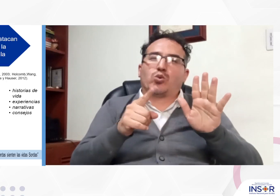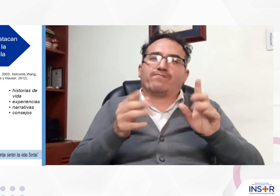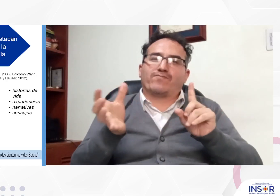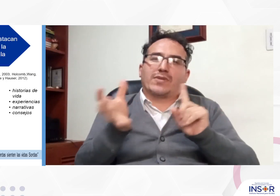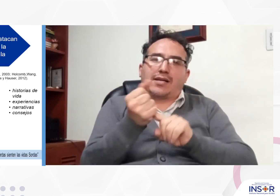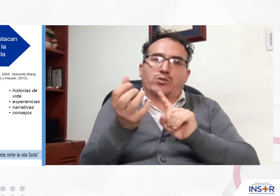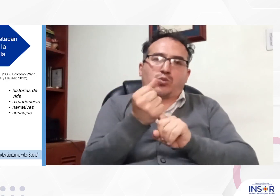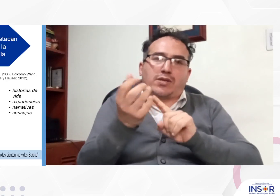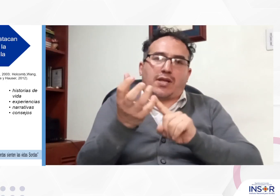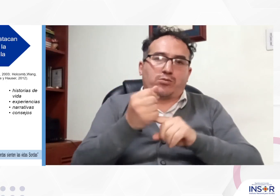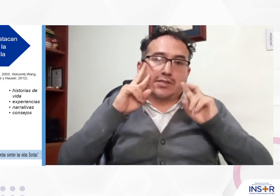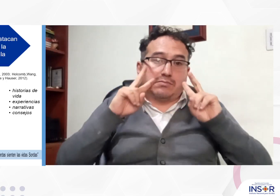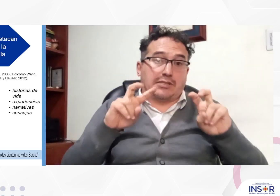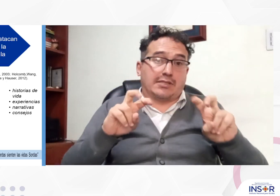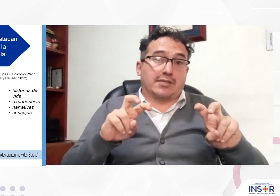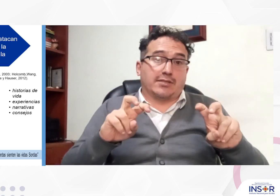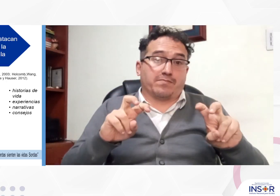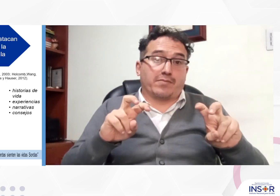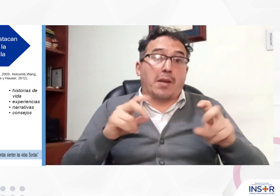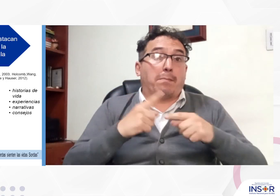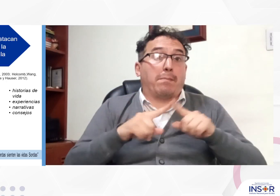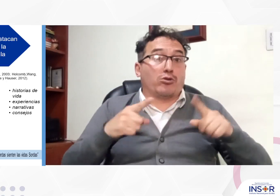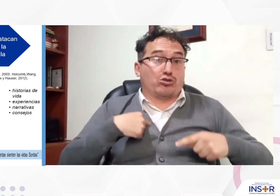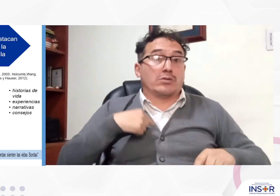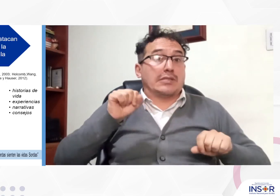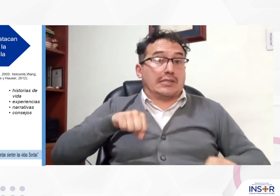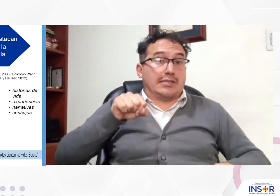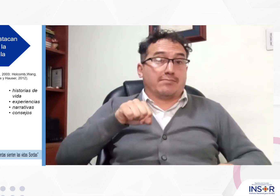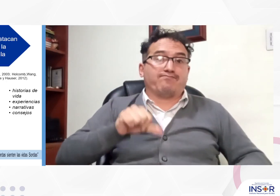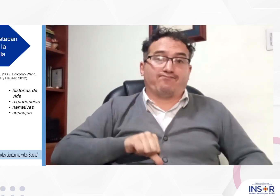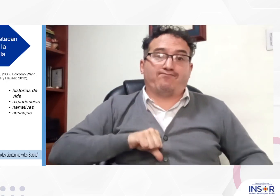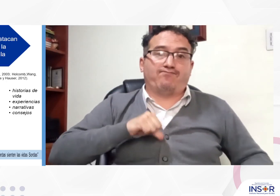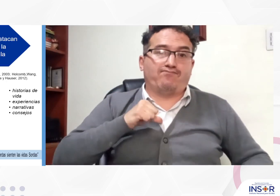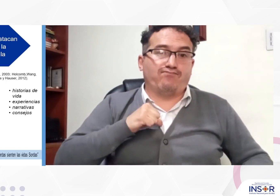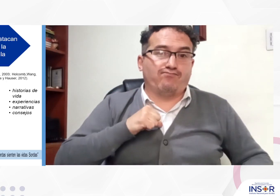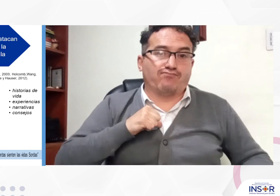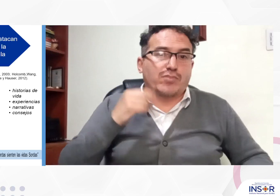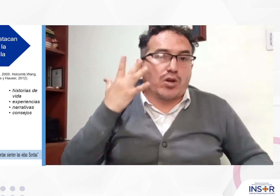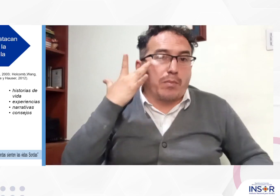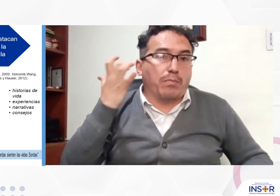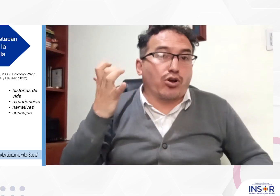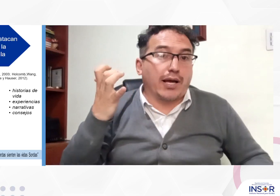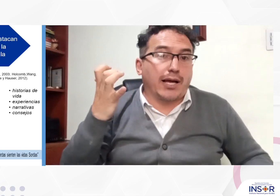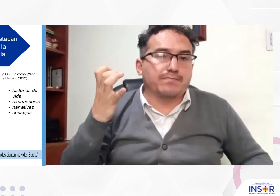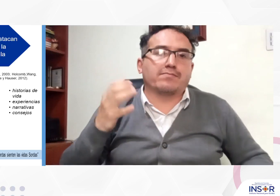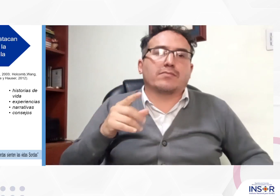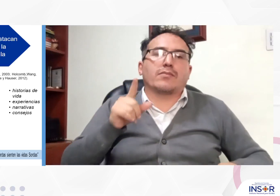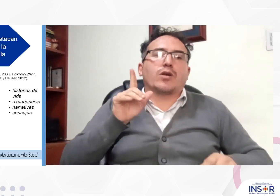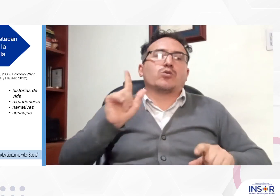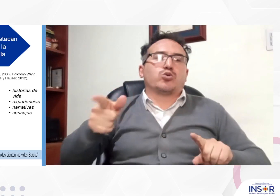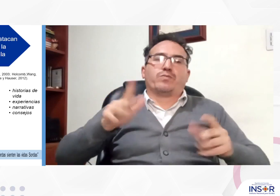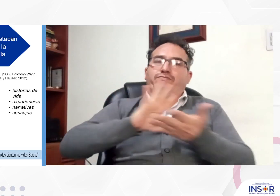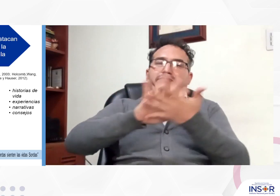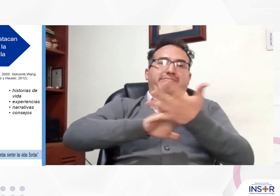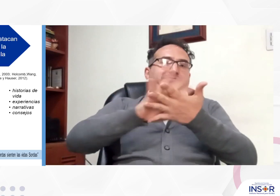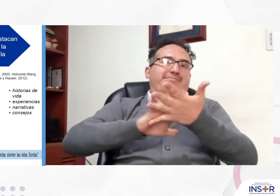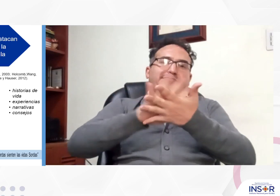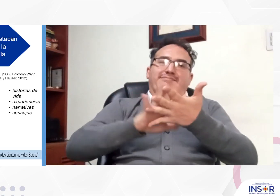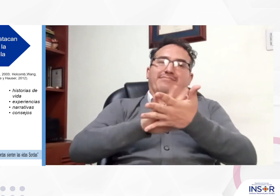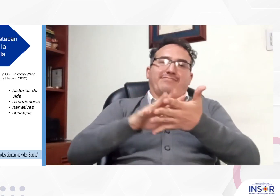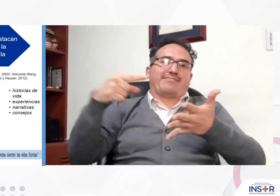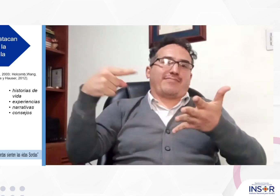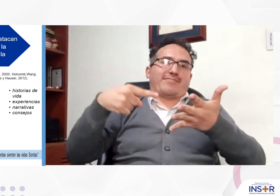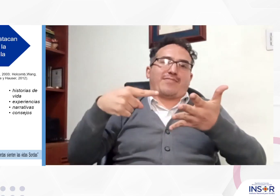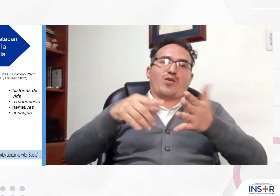diferentes posturas que permiten dar una muestra de esos resultados de investigación. Claramente eso me hace sentir muy orgulloso